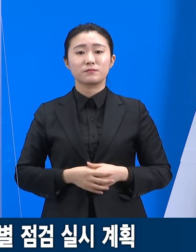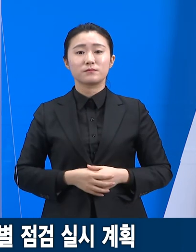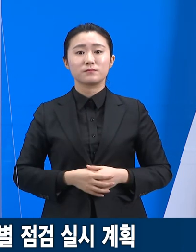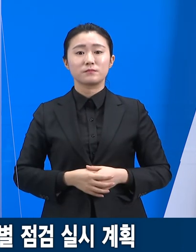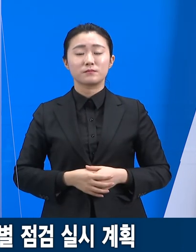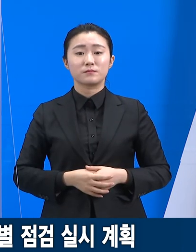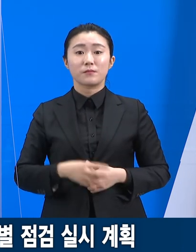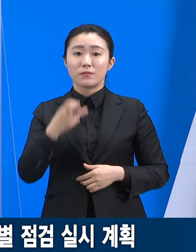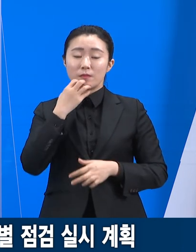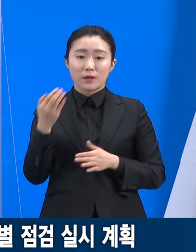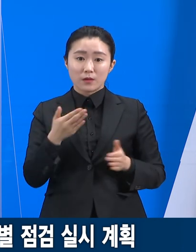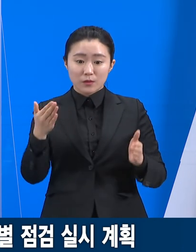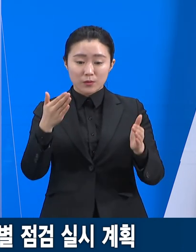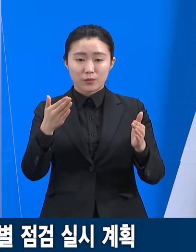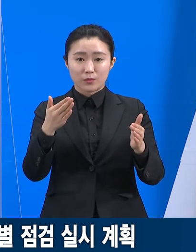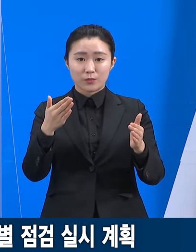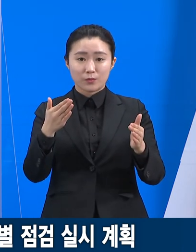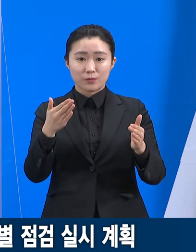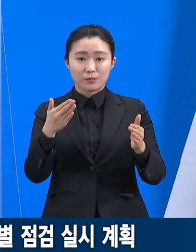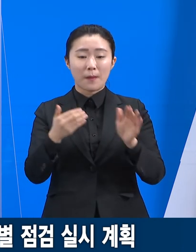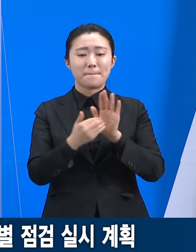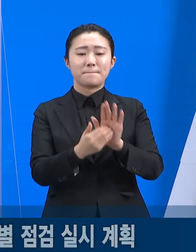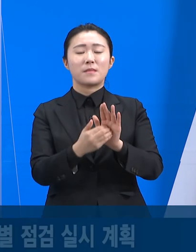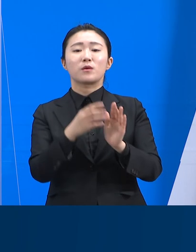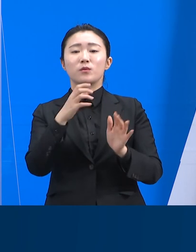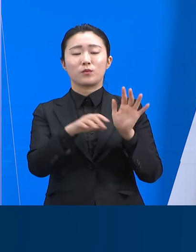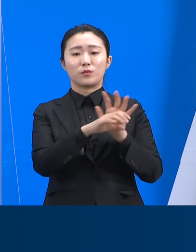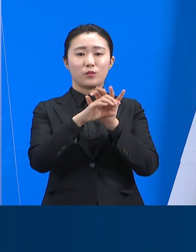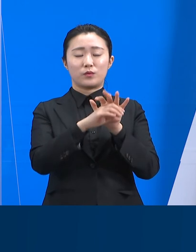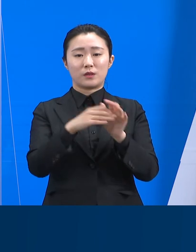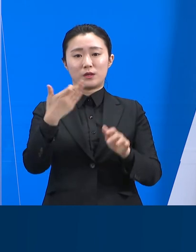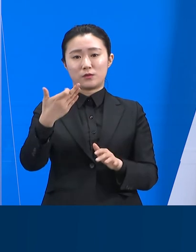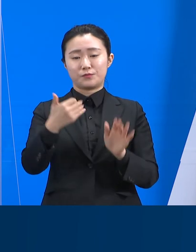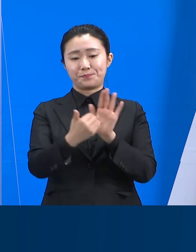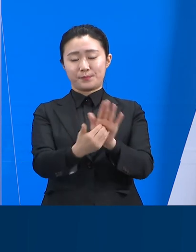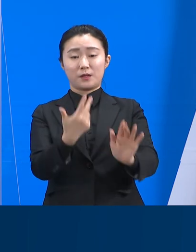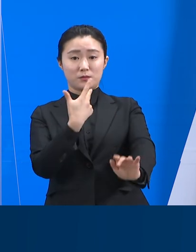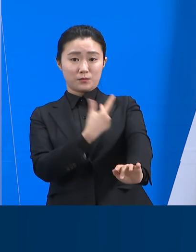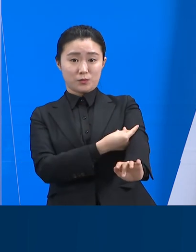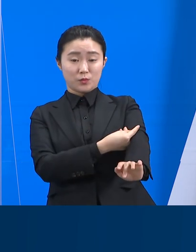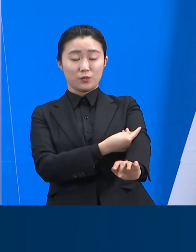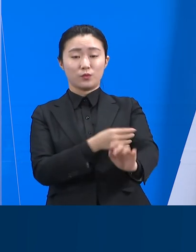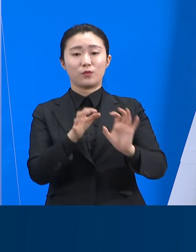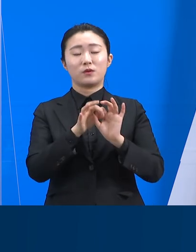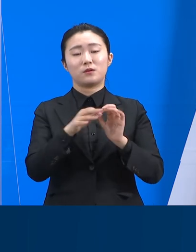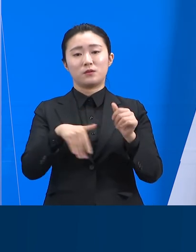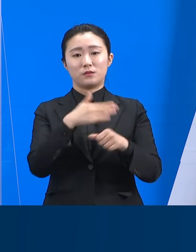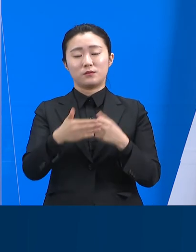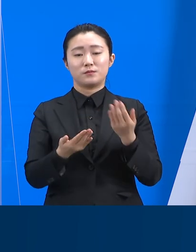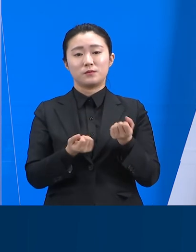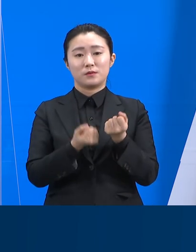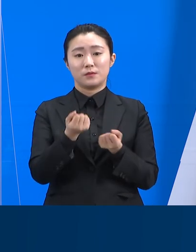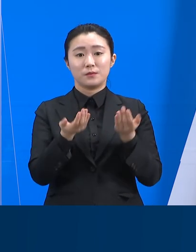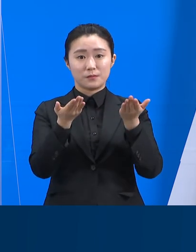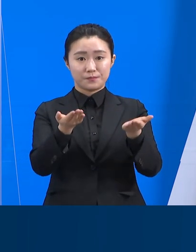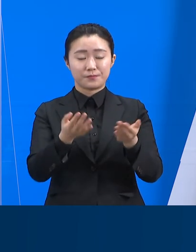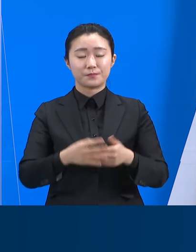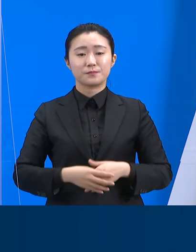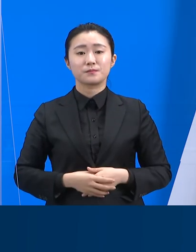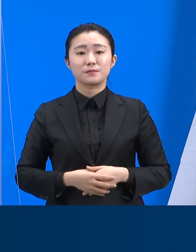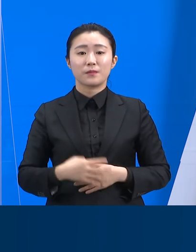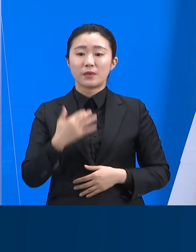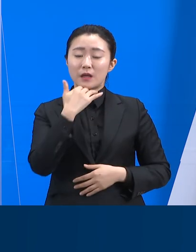다음은 경기도 코로나19 예방접종 현황입니다. 요양병원 및 요양시설의 65세 이하